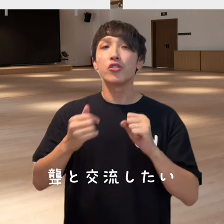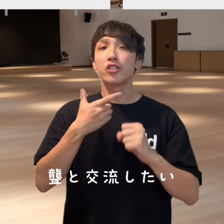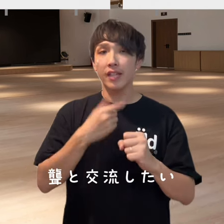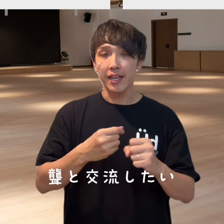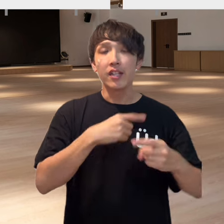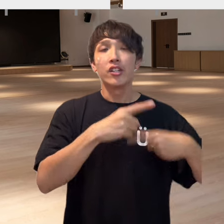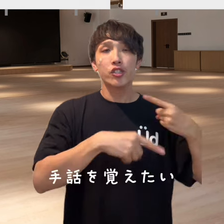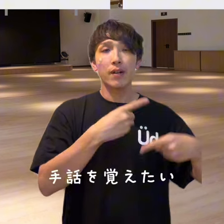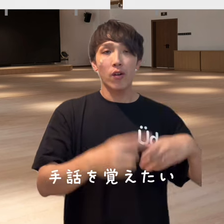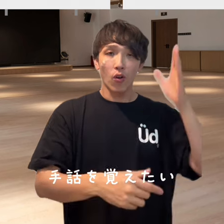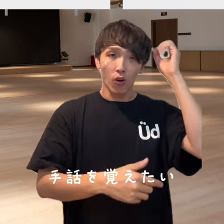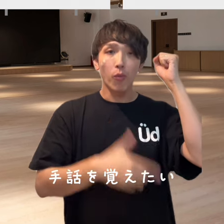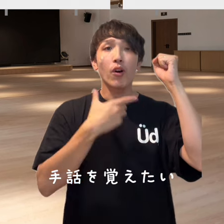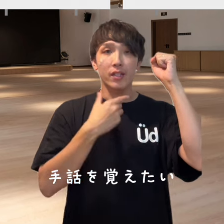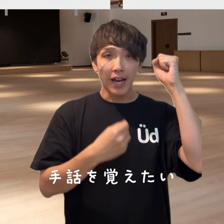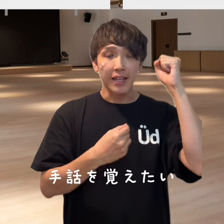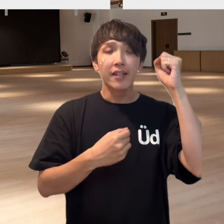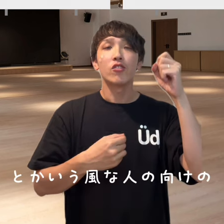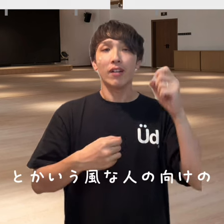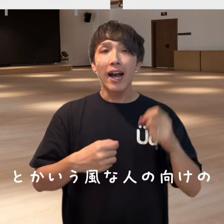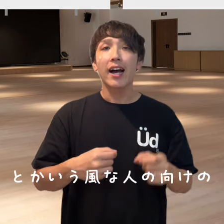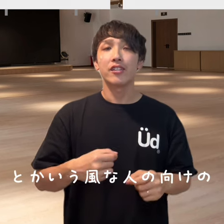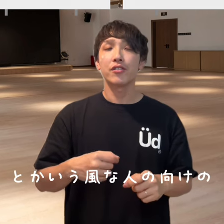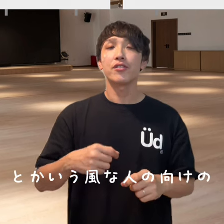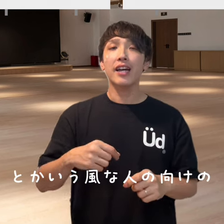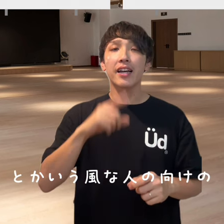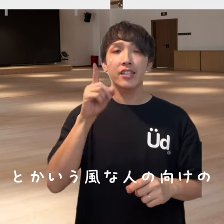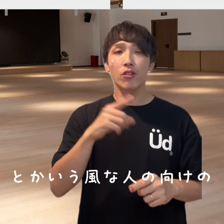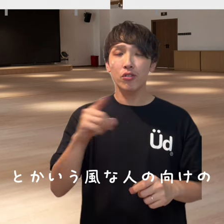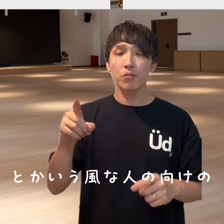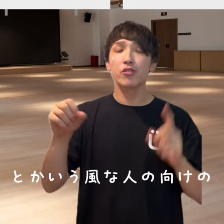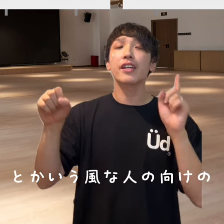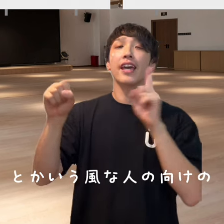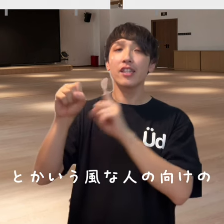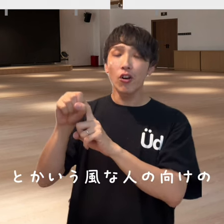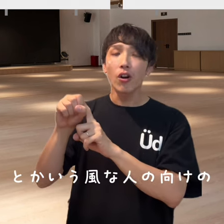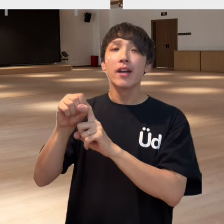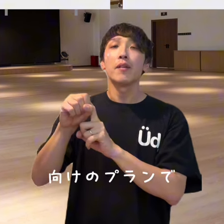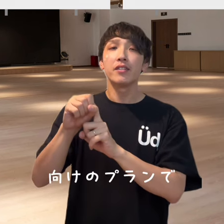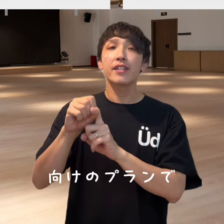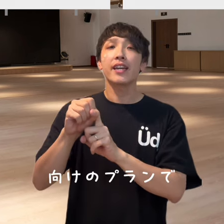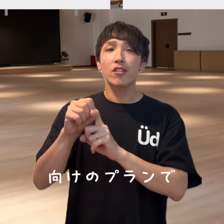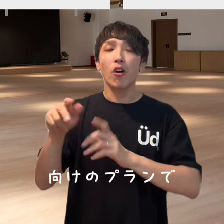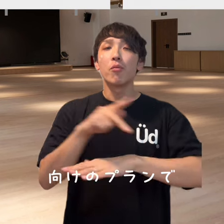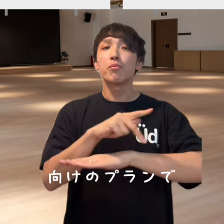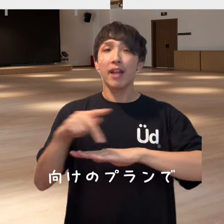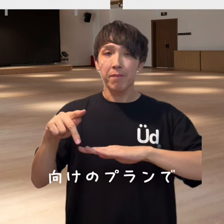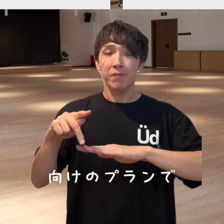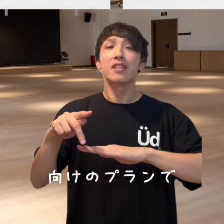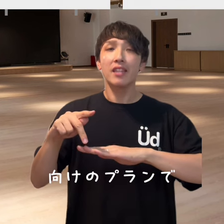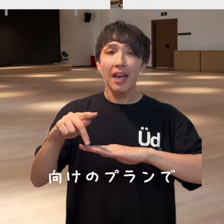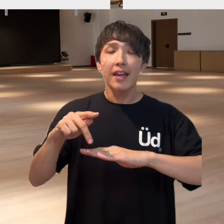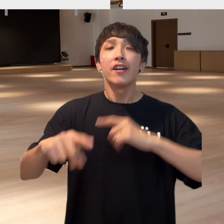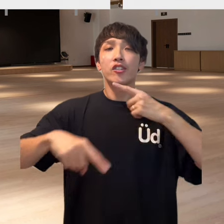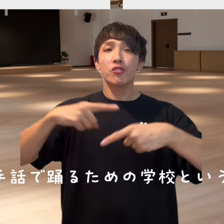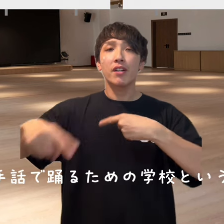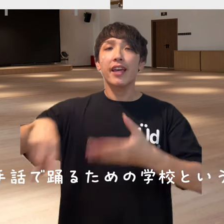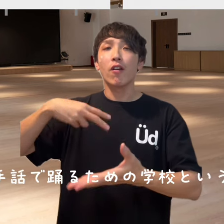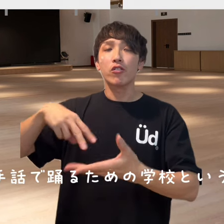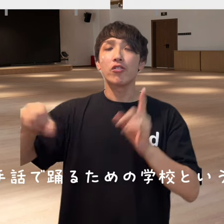したい、手話を覚えたいとかいう風な人の向けのプランで、手話で踊る